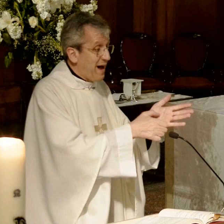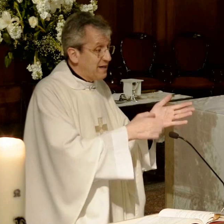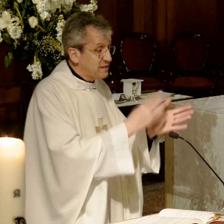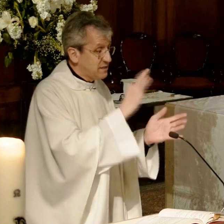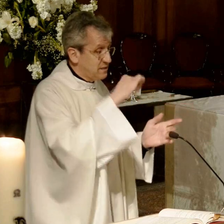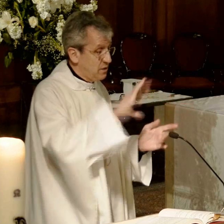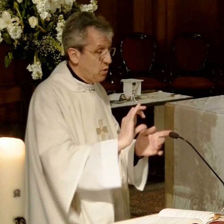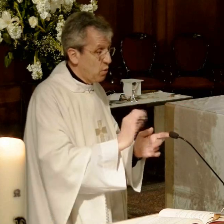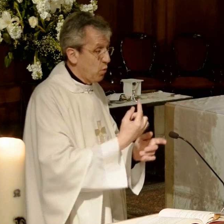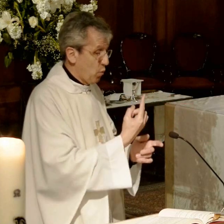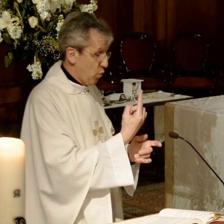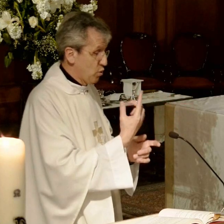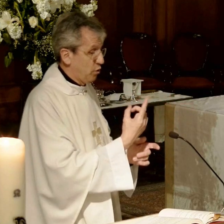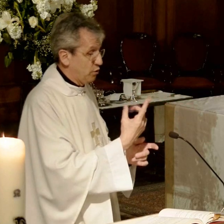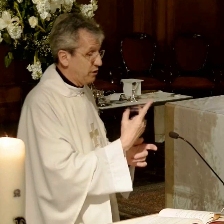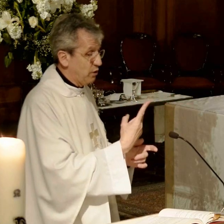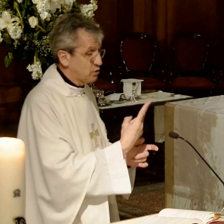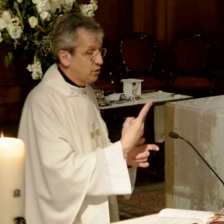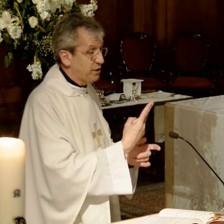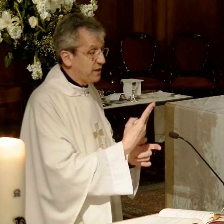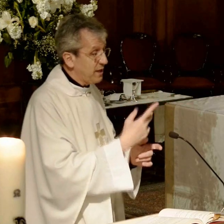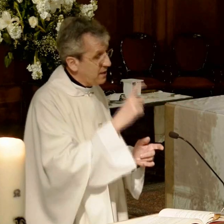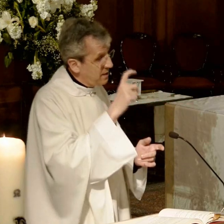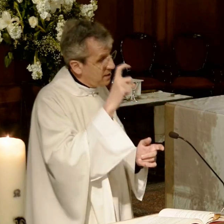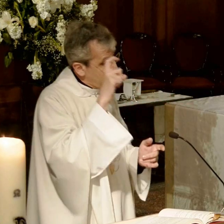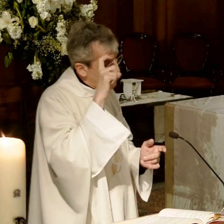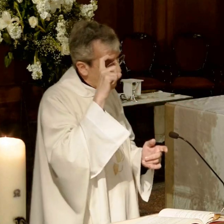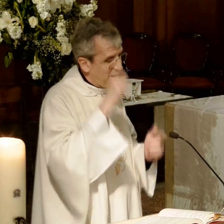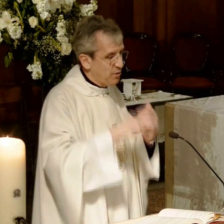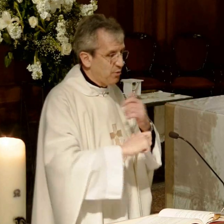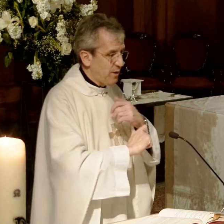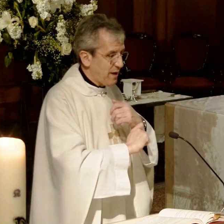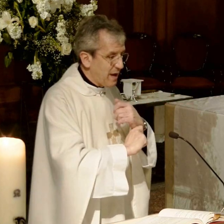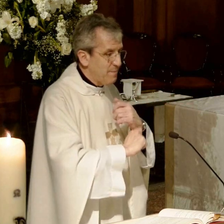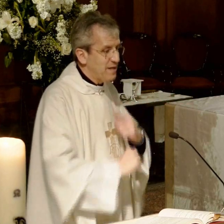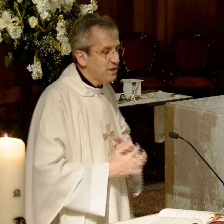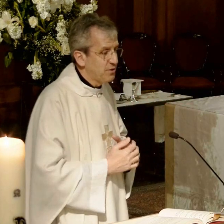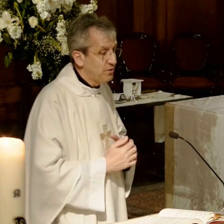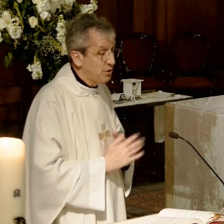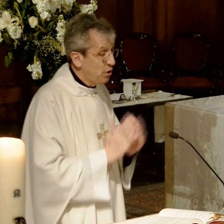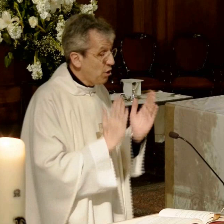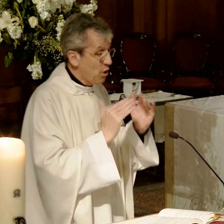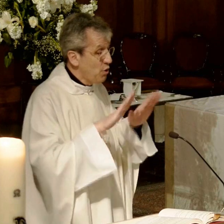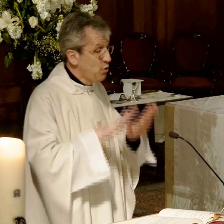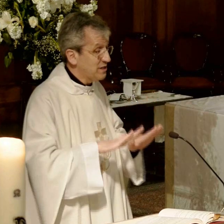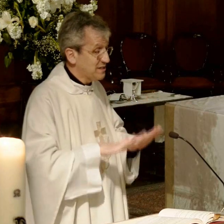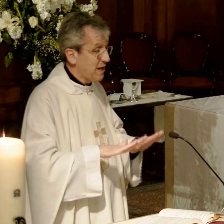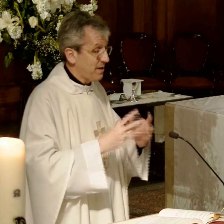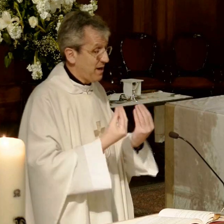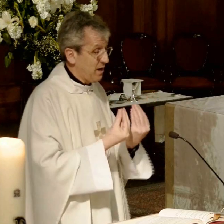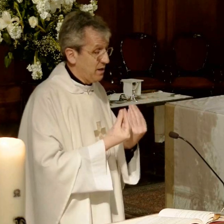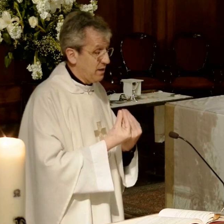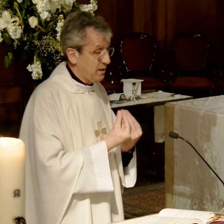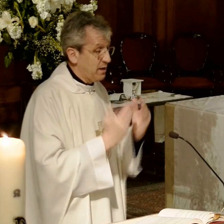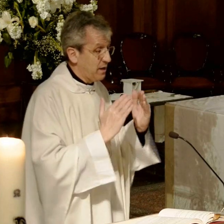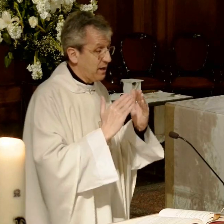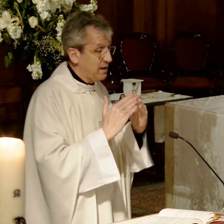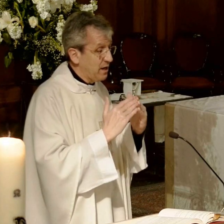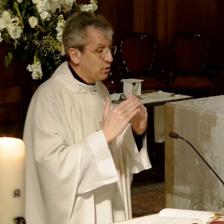Tomás, uno de los doce, llamado el Mellizo, no estaba